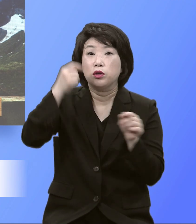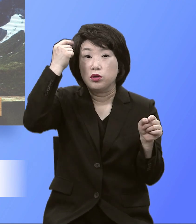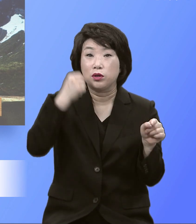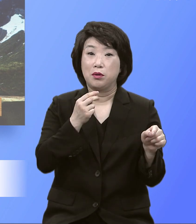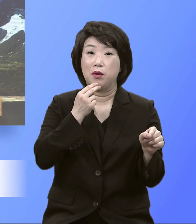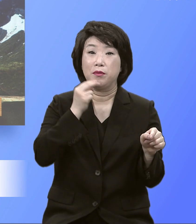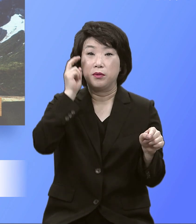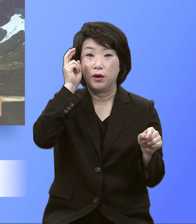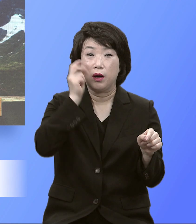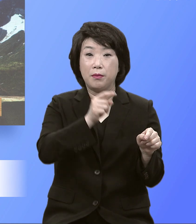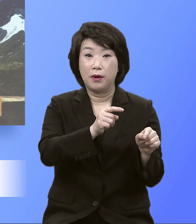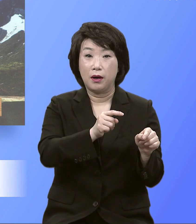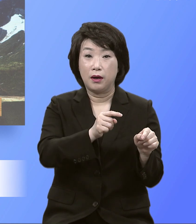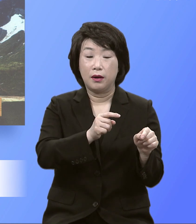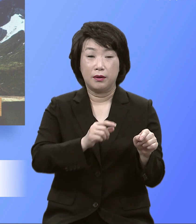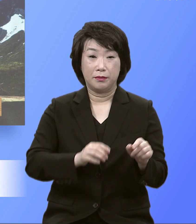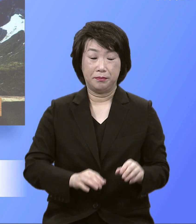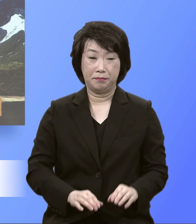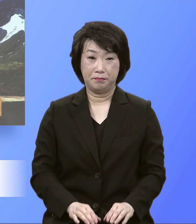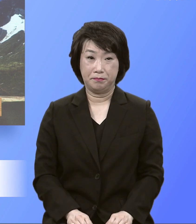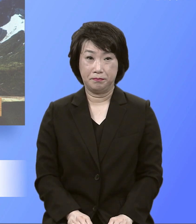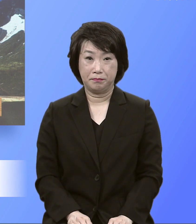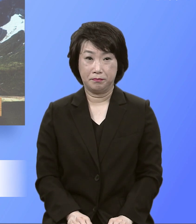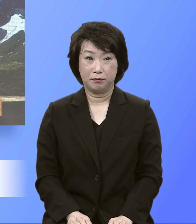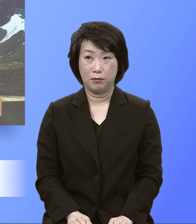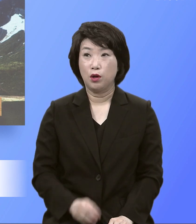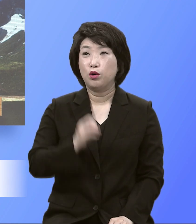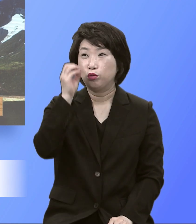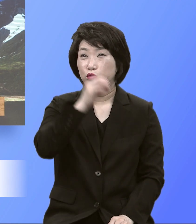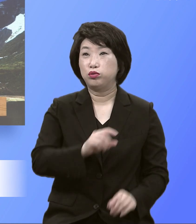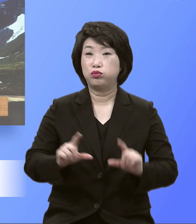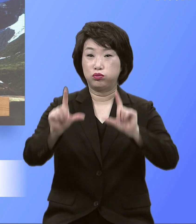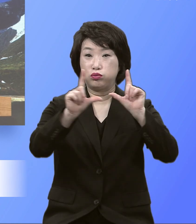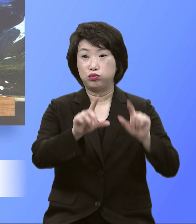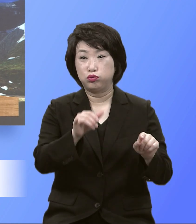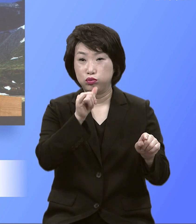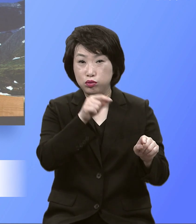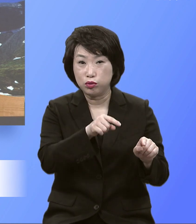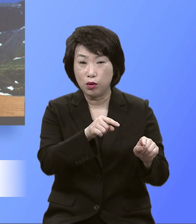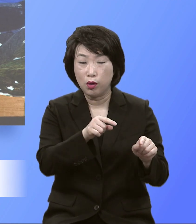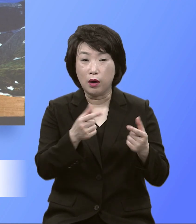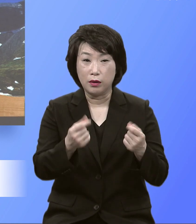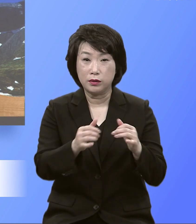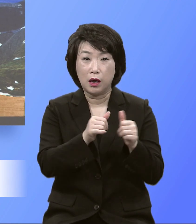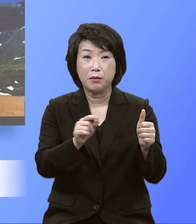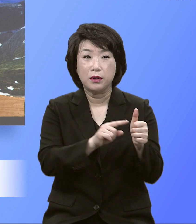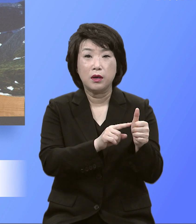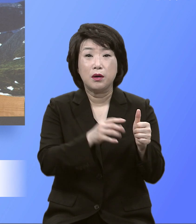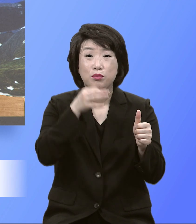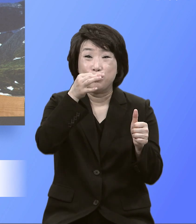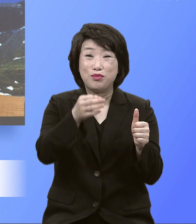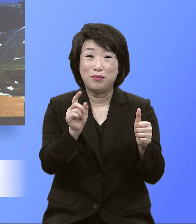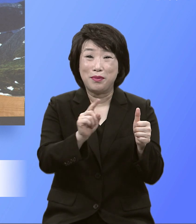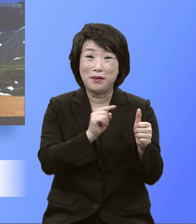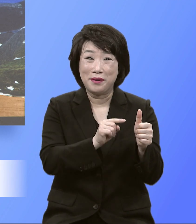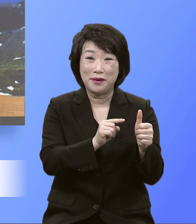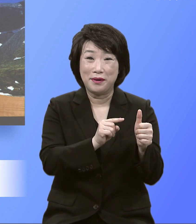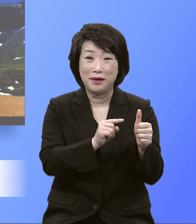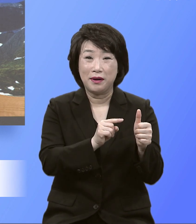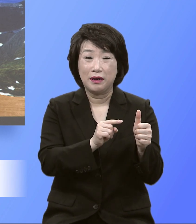인식을 하지 아니하고 그냥 살아갑니다. 이런 사람을 향해서 뭐라고 하느냐?